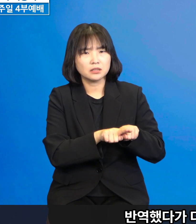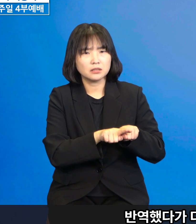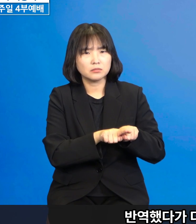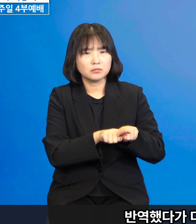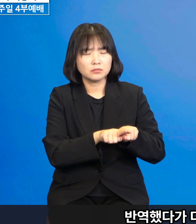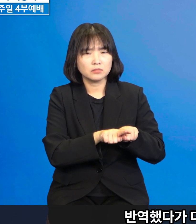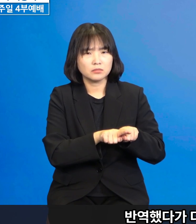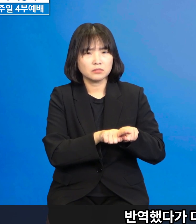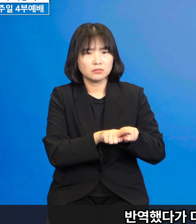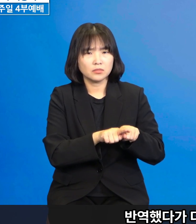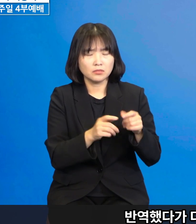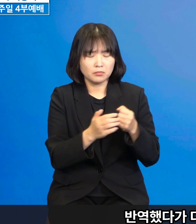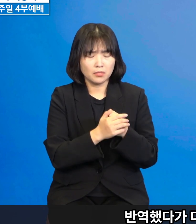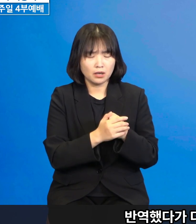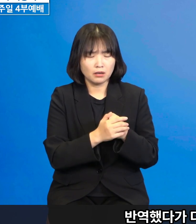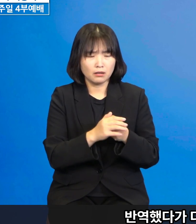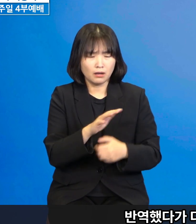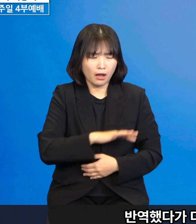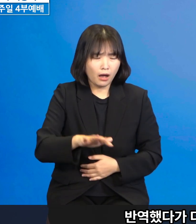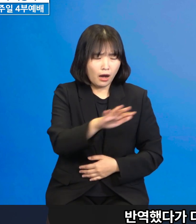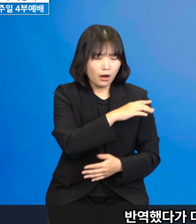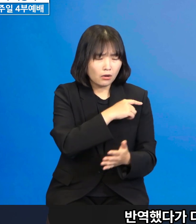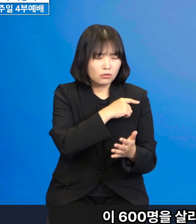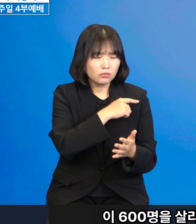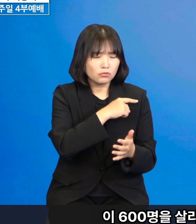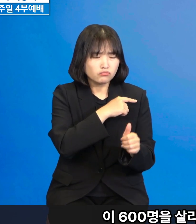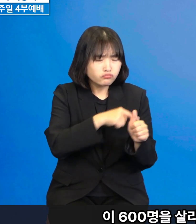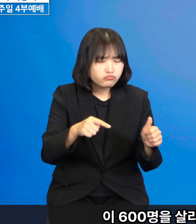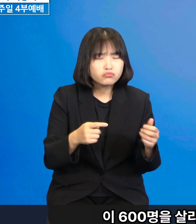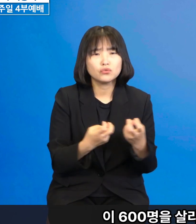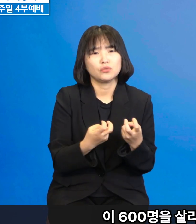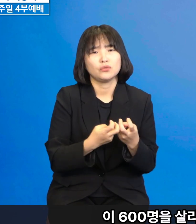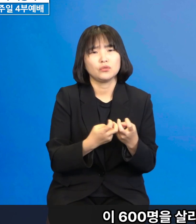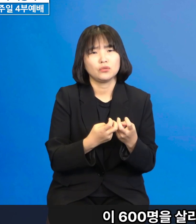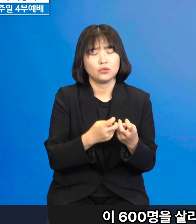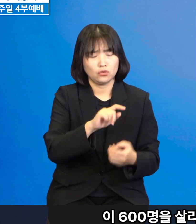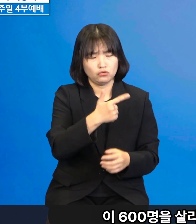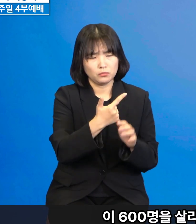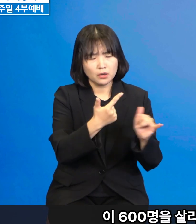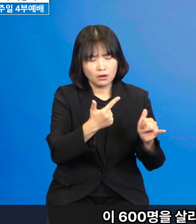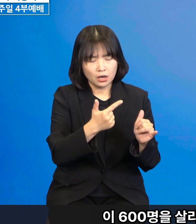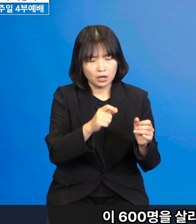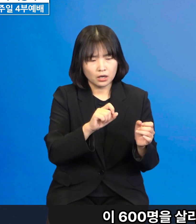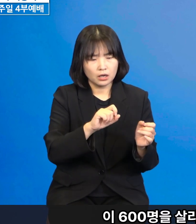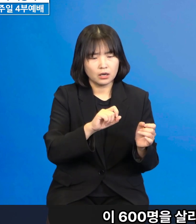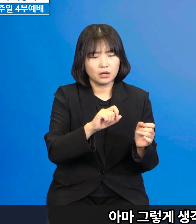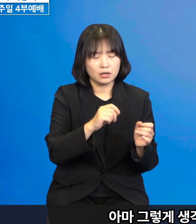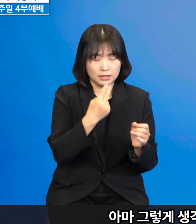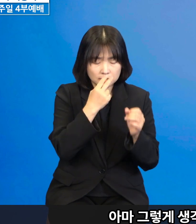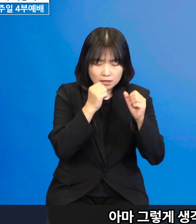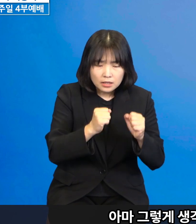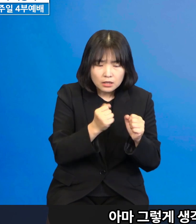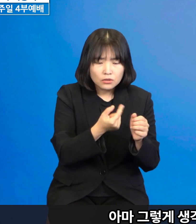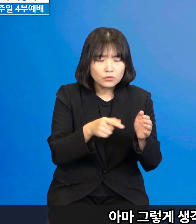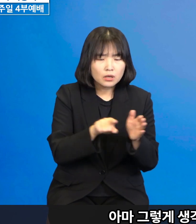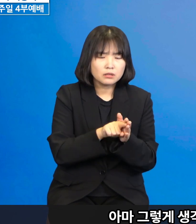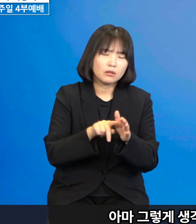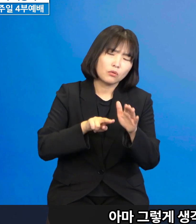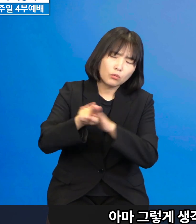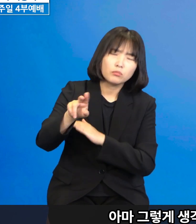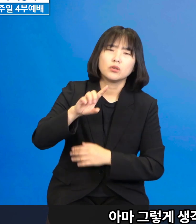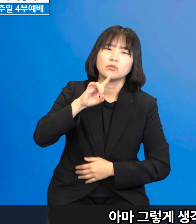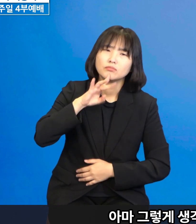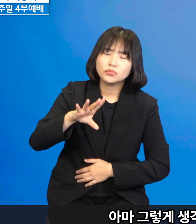아닌가? 반역했다고 해서 다 죽으면 어떡하냐? 이 600명을 살리려면 망명밖에 없겠다. 아마 그렇게